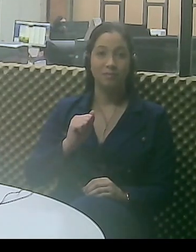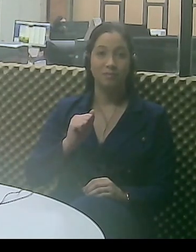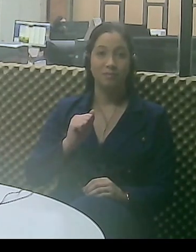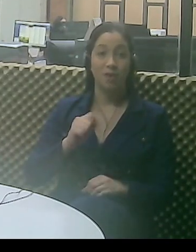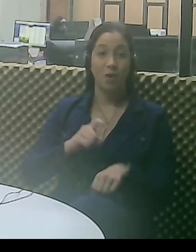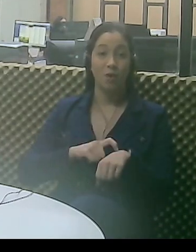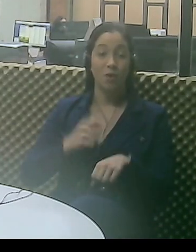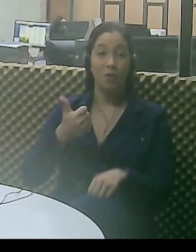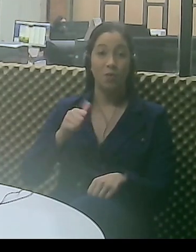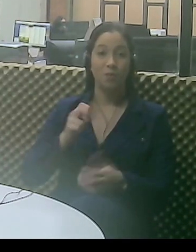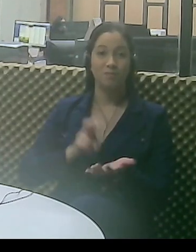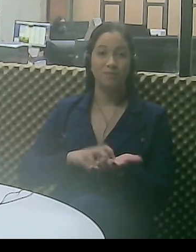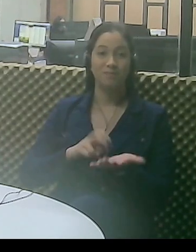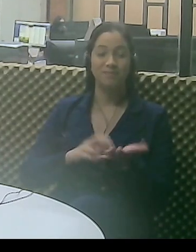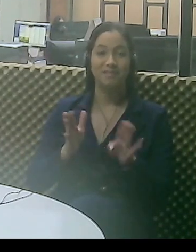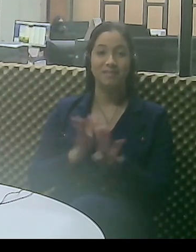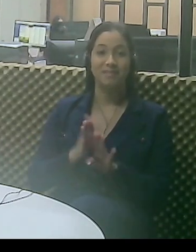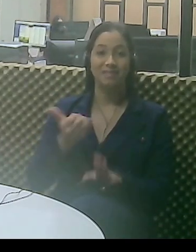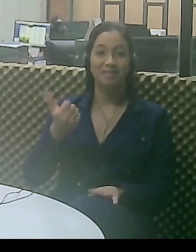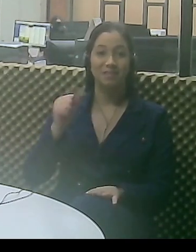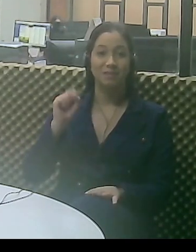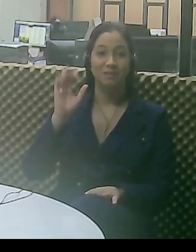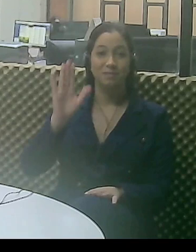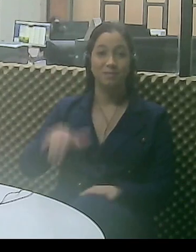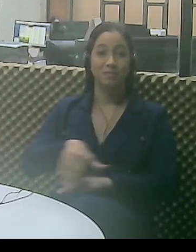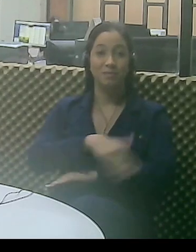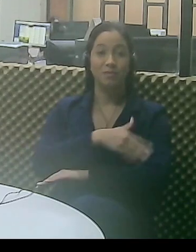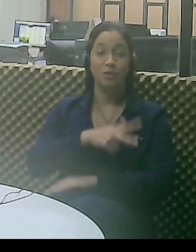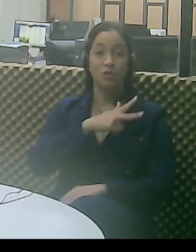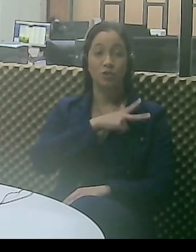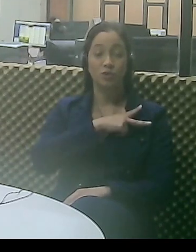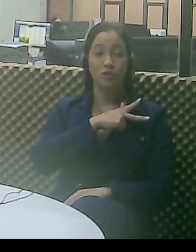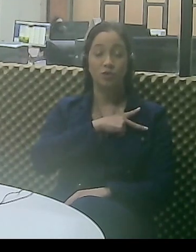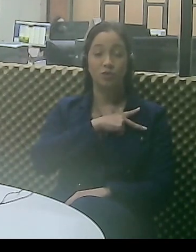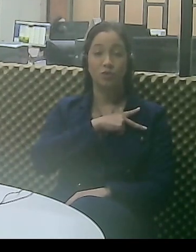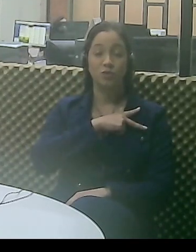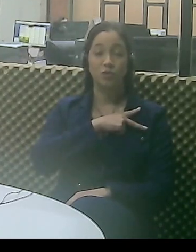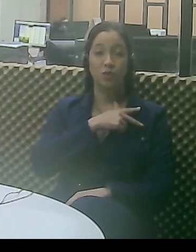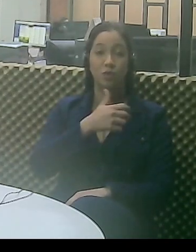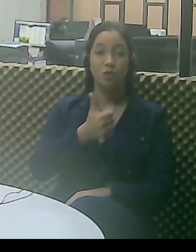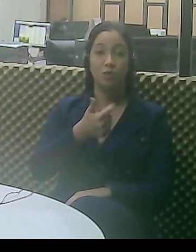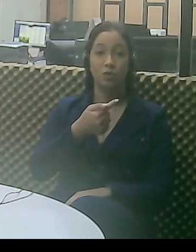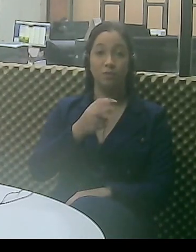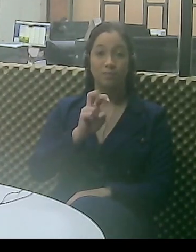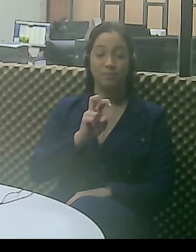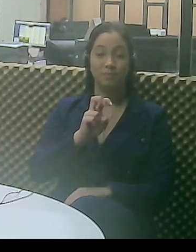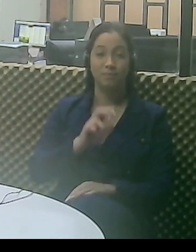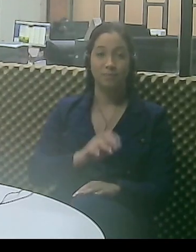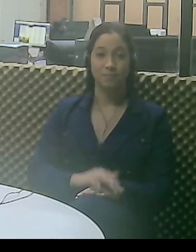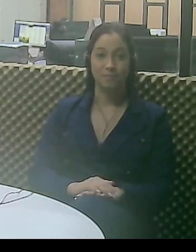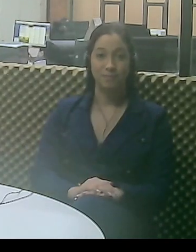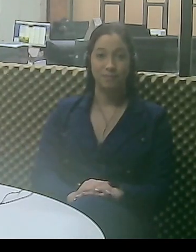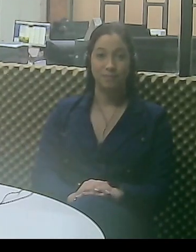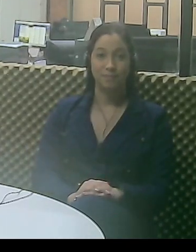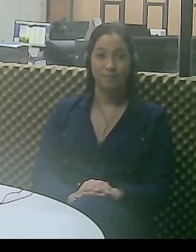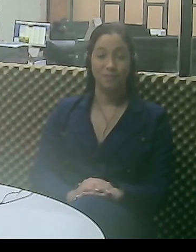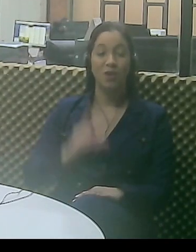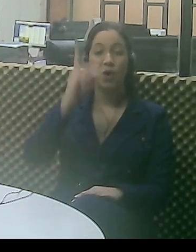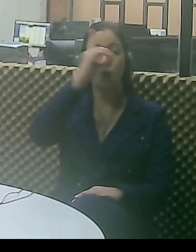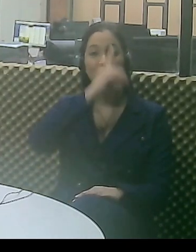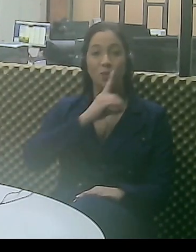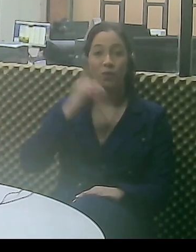das 11 da manhã às 6 da tarde na rua Governador Valadares, 175. Já no